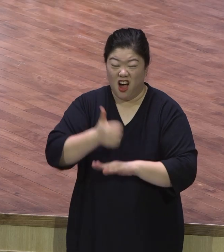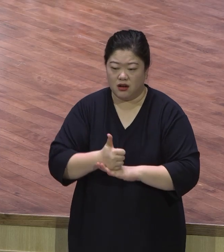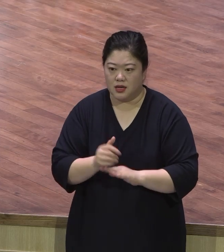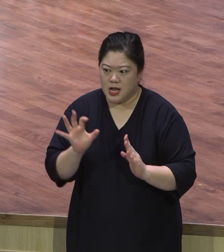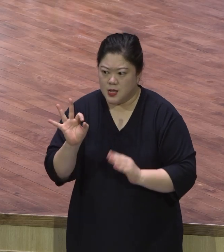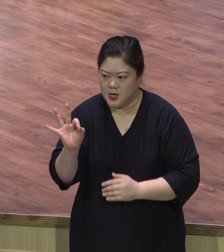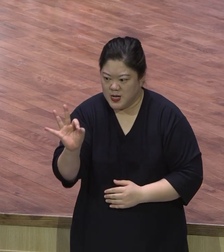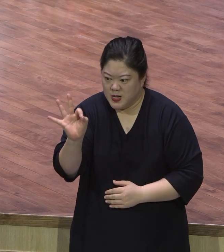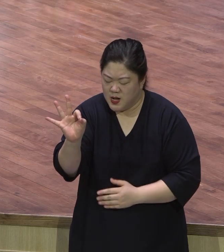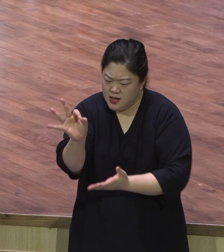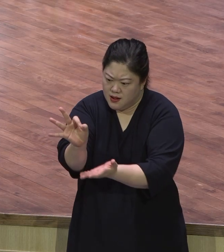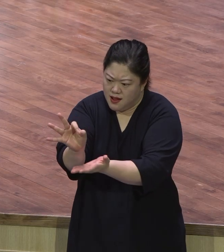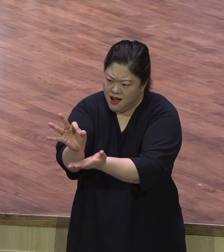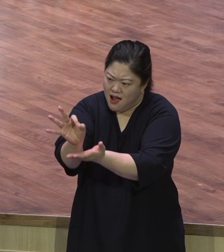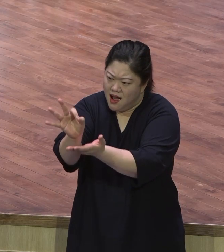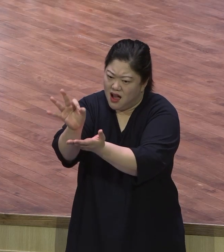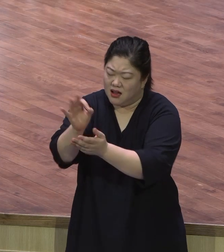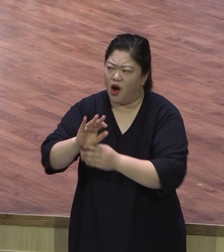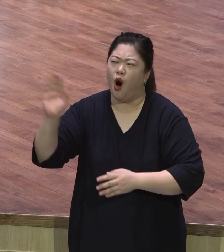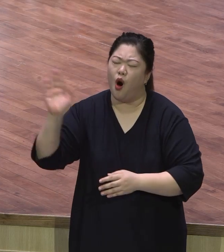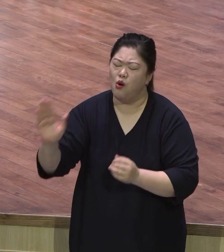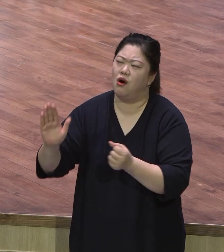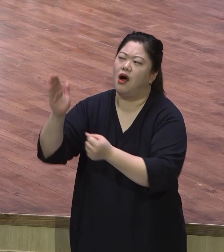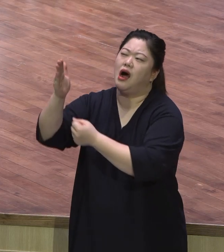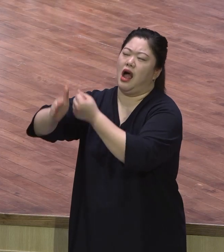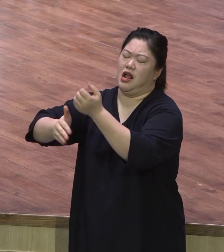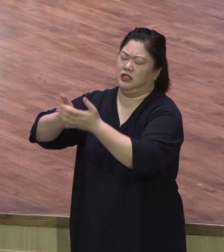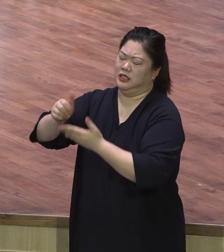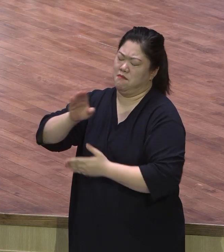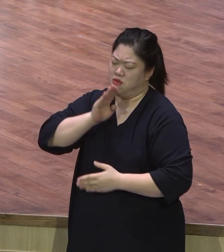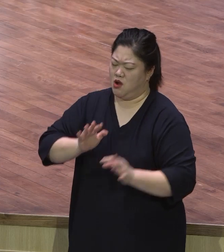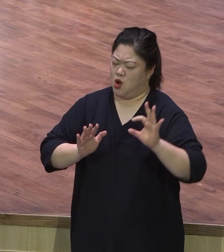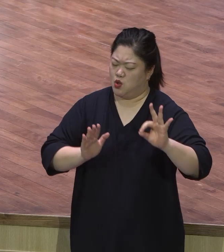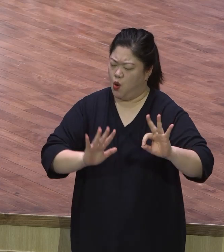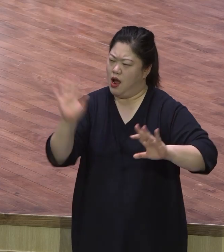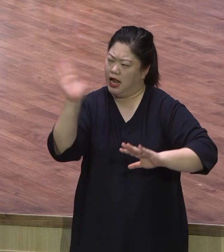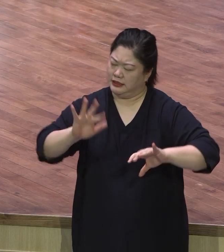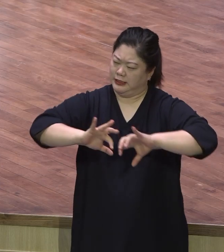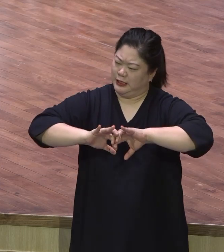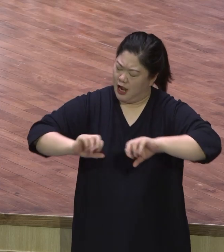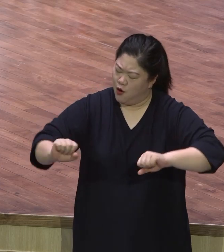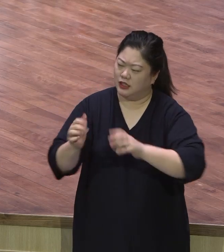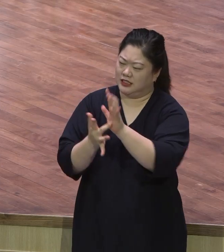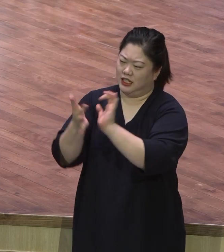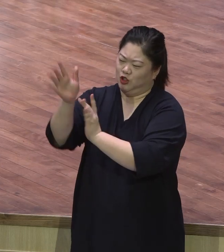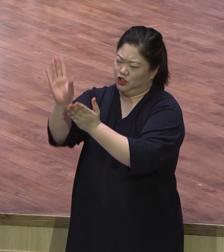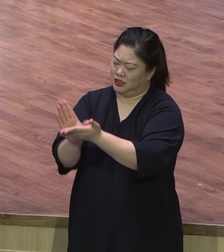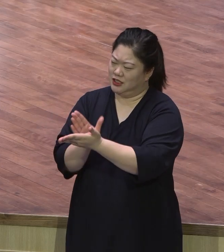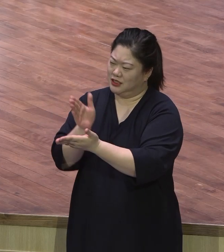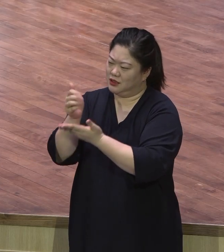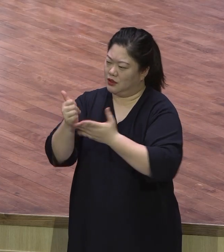겁니다 입술로는 하나님 예수는 속에는 뭐요 돈이야